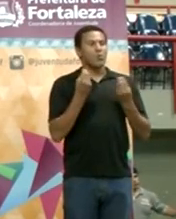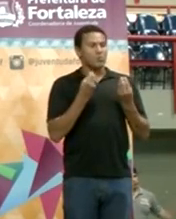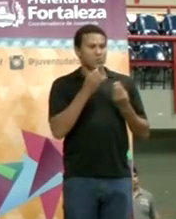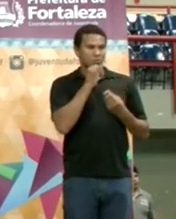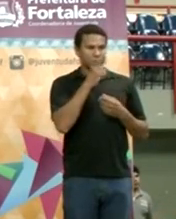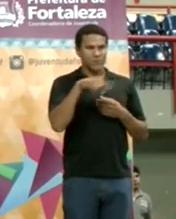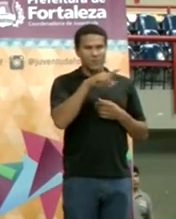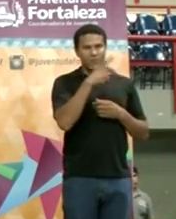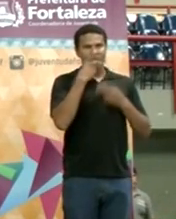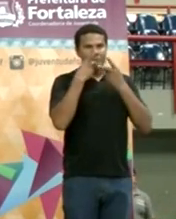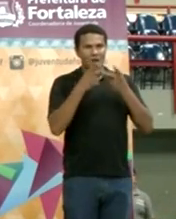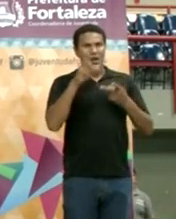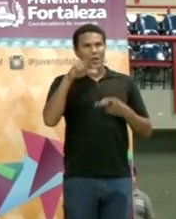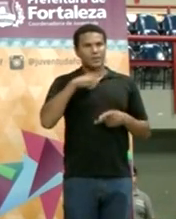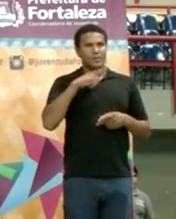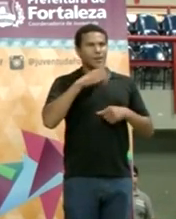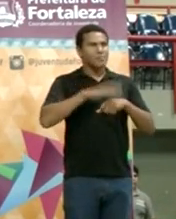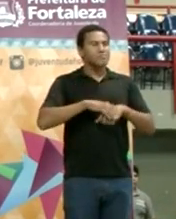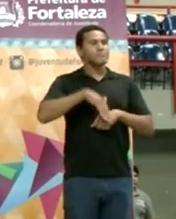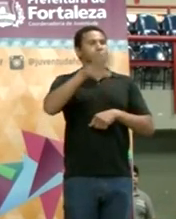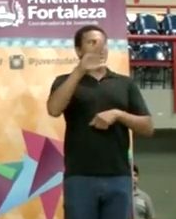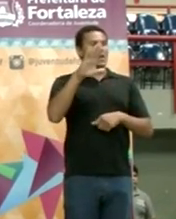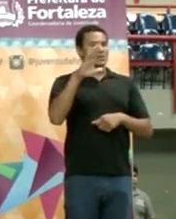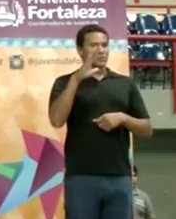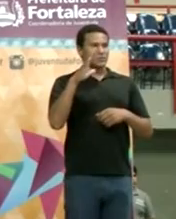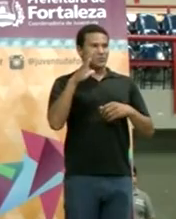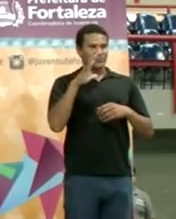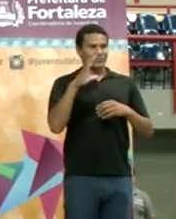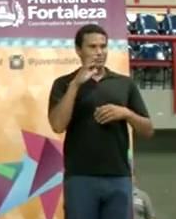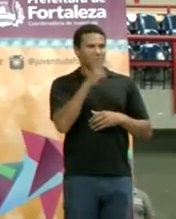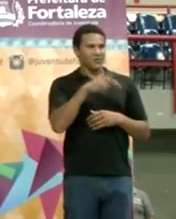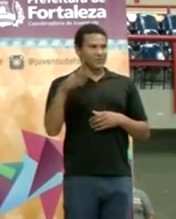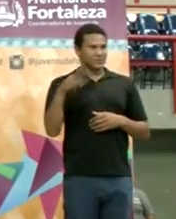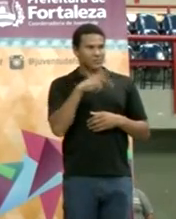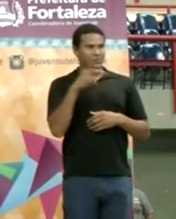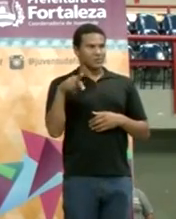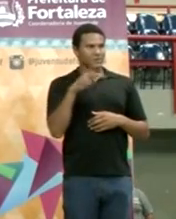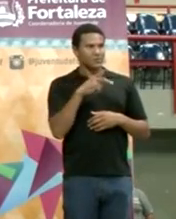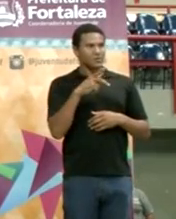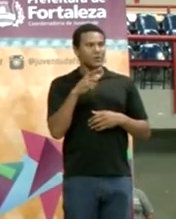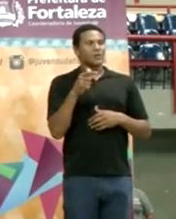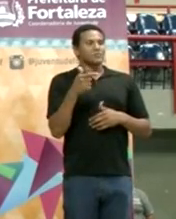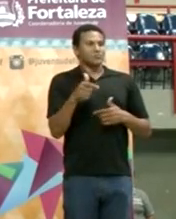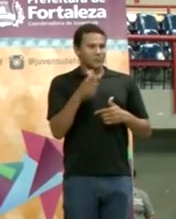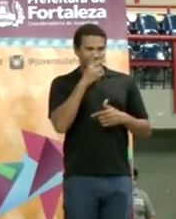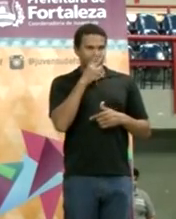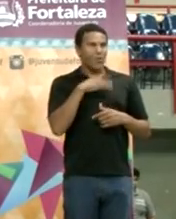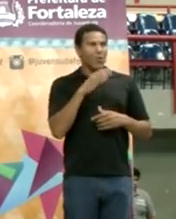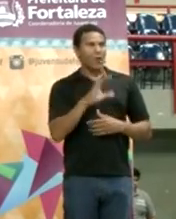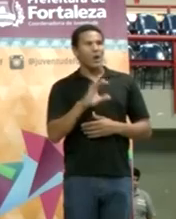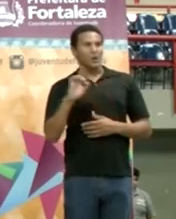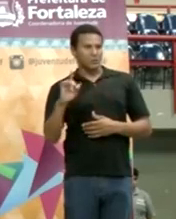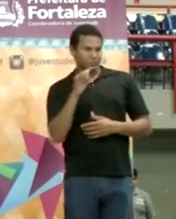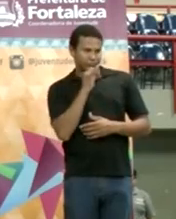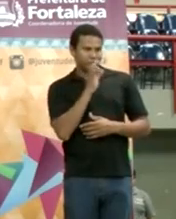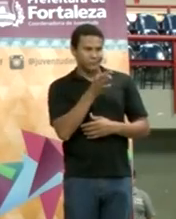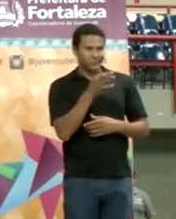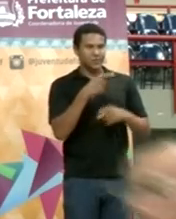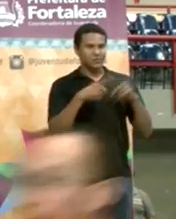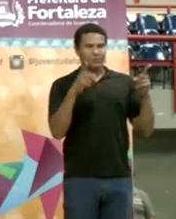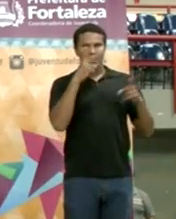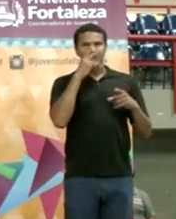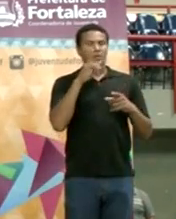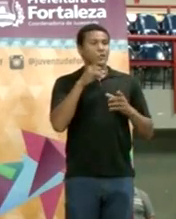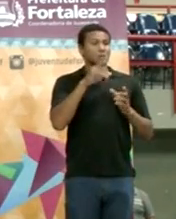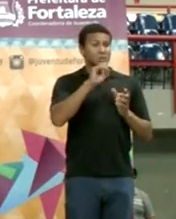professores. Então nós, professores, seríamos auxiliares com as células TCD4. Então o que acontece quando você contrai o